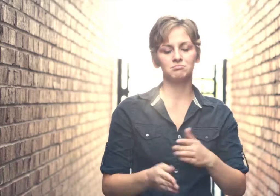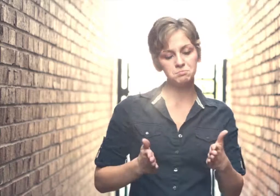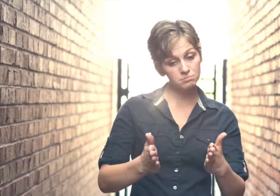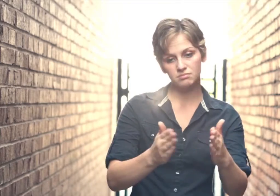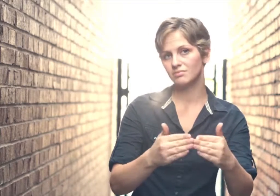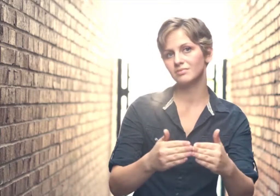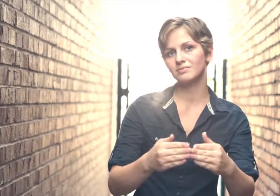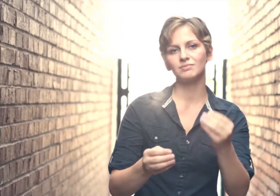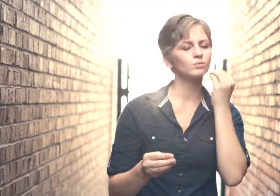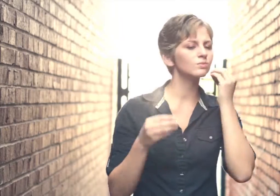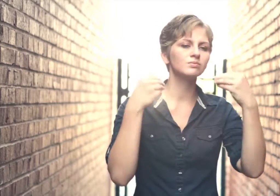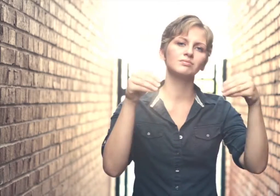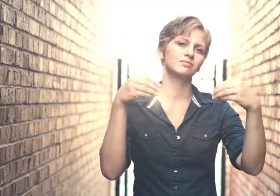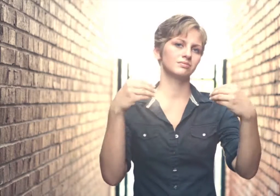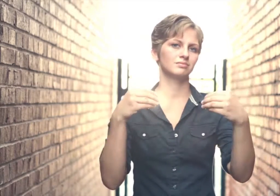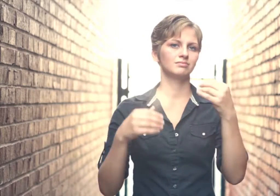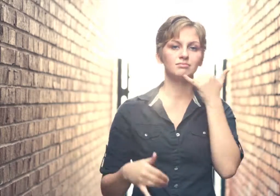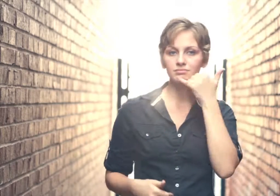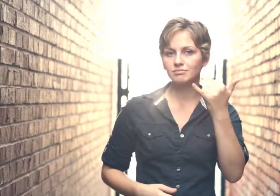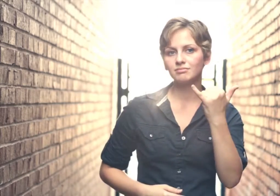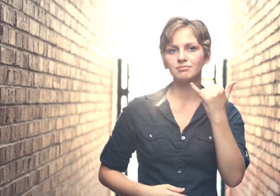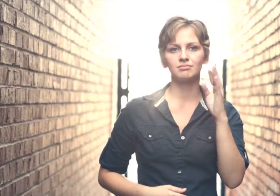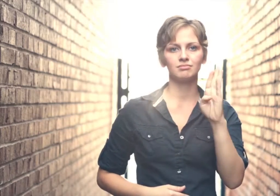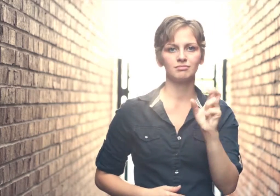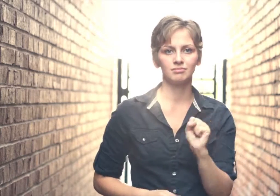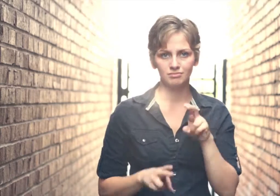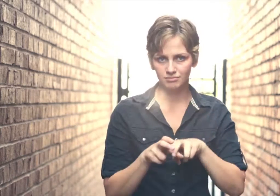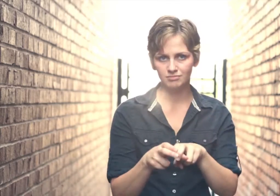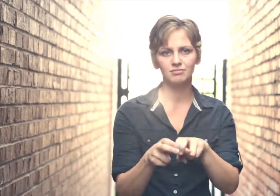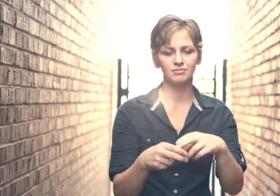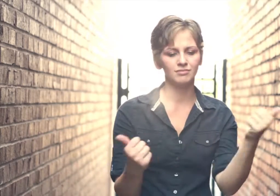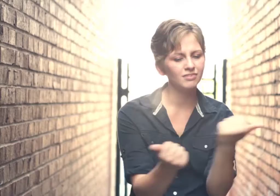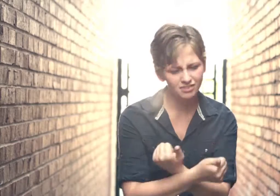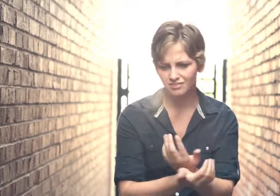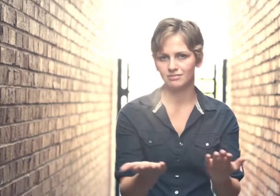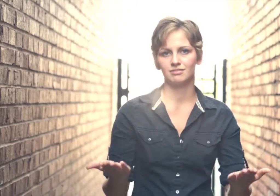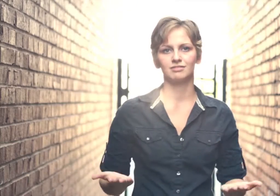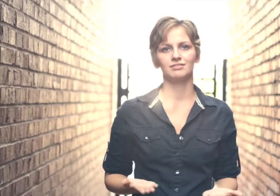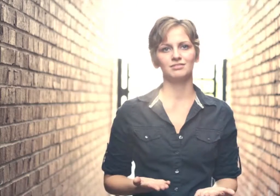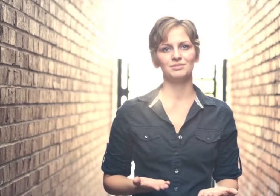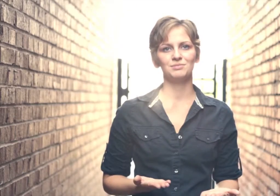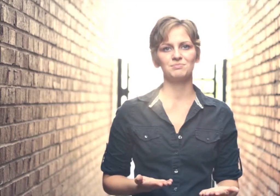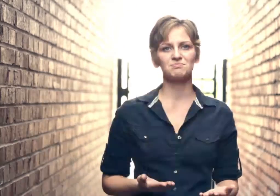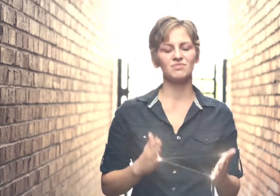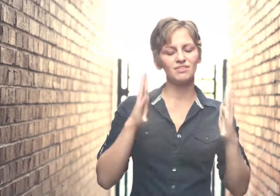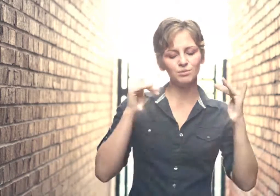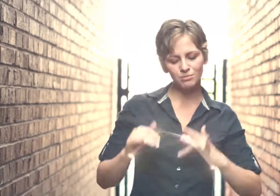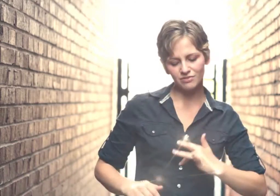escuelas, parques, calles, esquinas, tiendas, llamadas de teléfono, viajes en autobús, todo. La esperanza